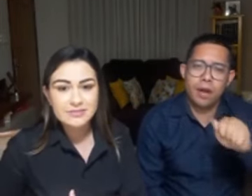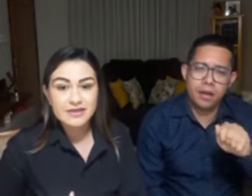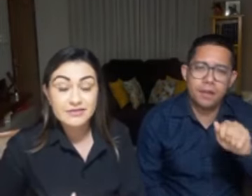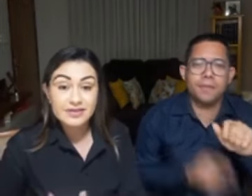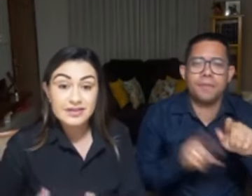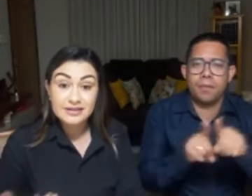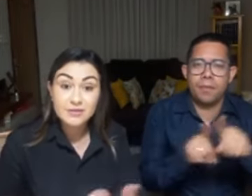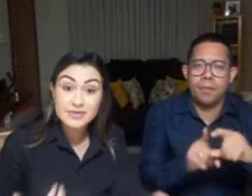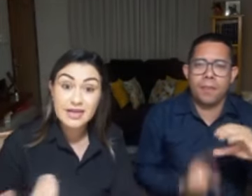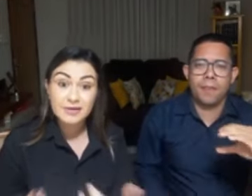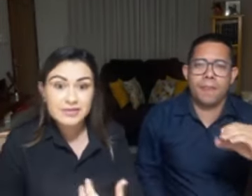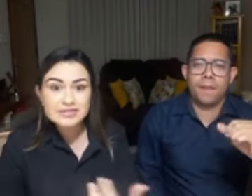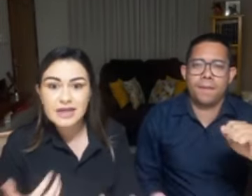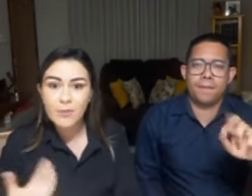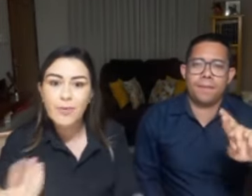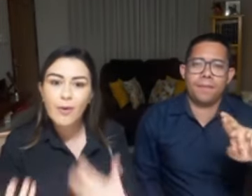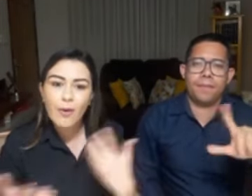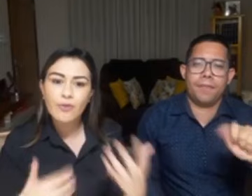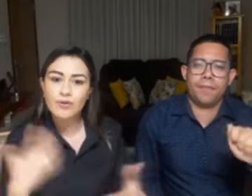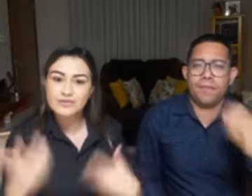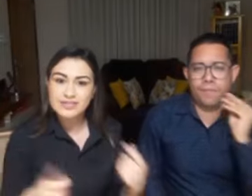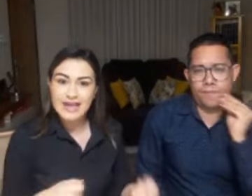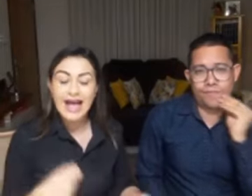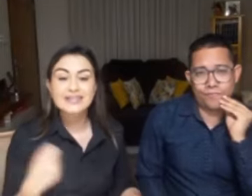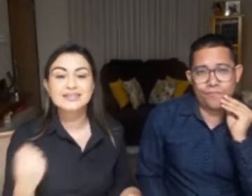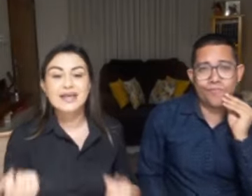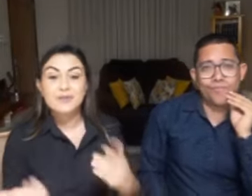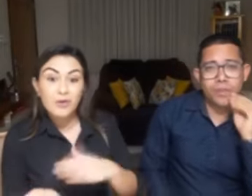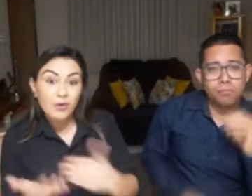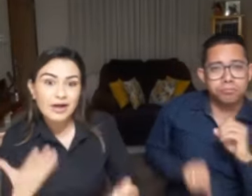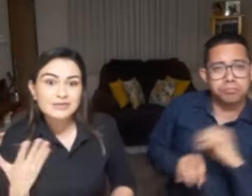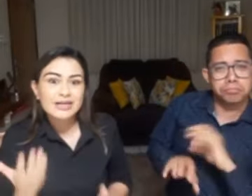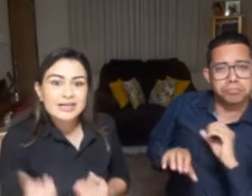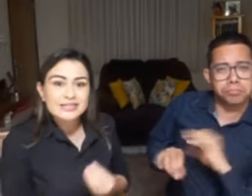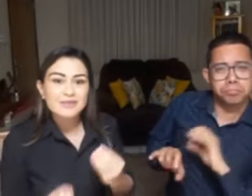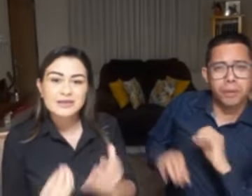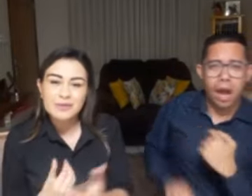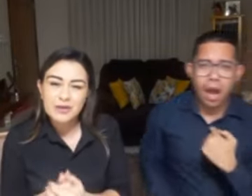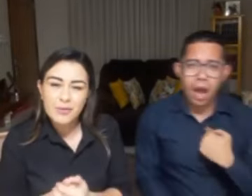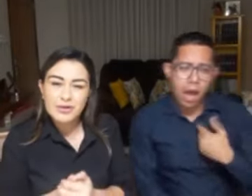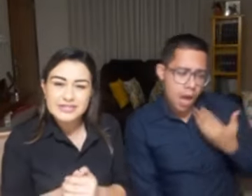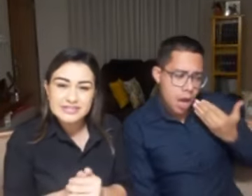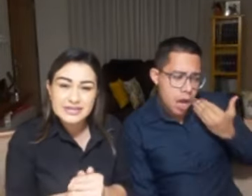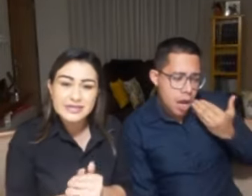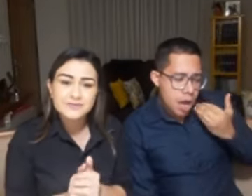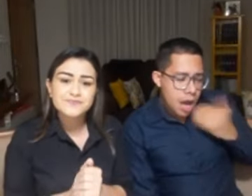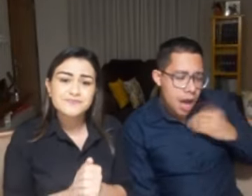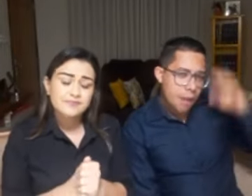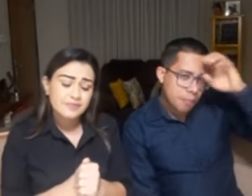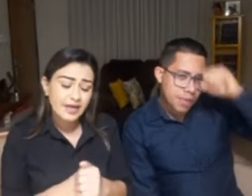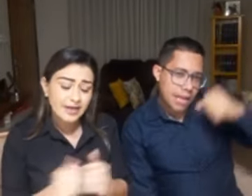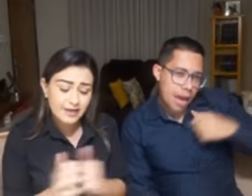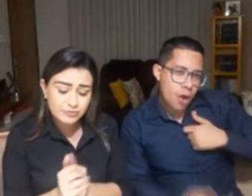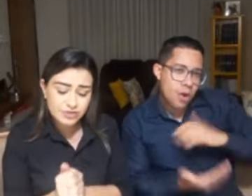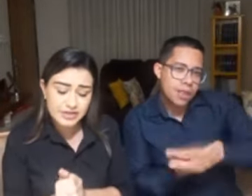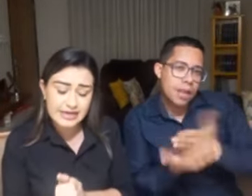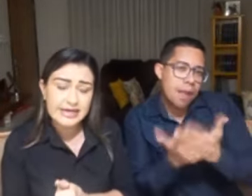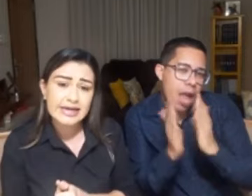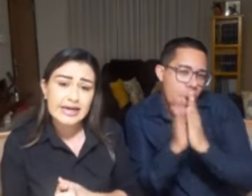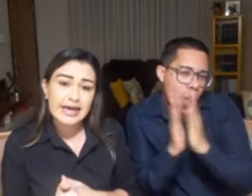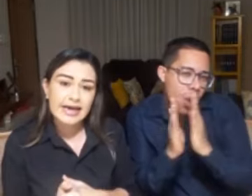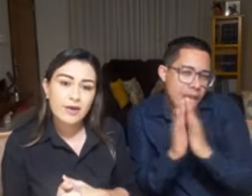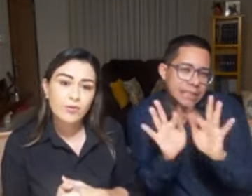fundamentais na minha vida e elas começaram a me ensinar um pouco, alguns sinais, me colocando ali, às vezes, para interpretar uma oração. E aí um